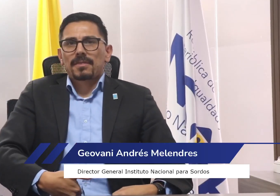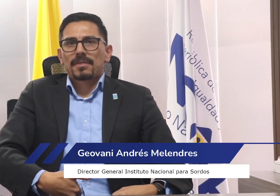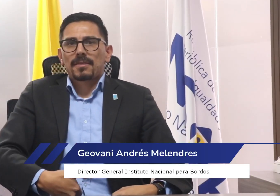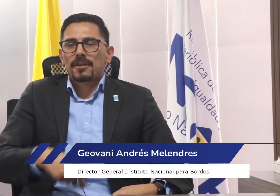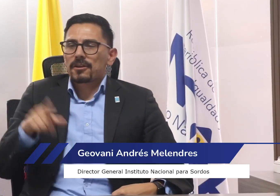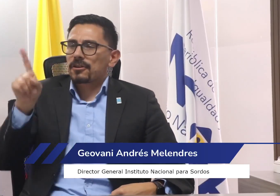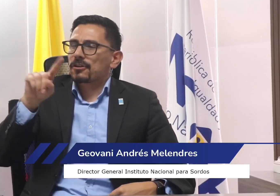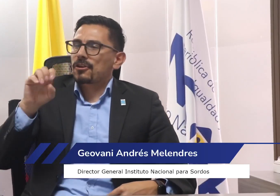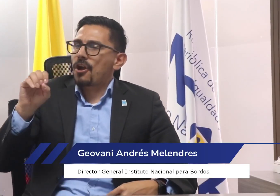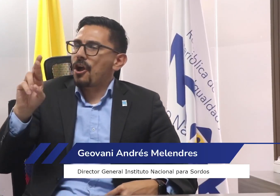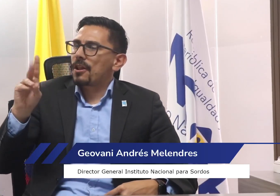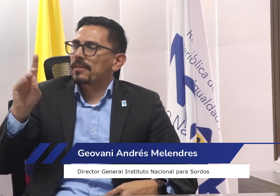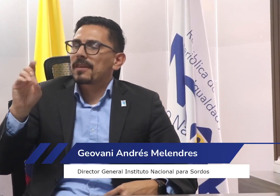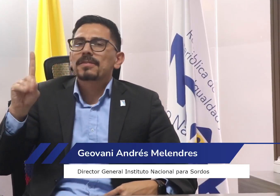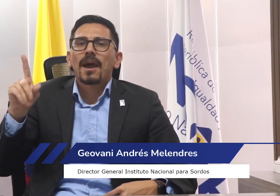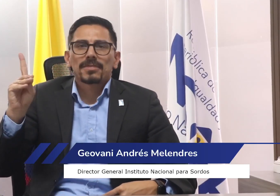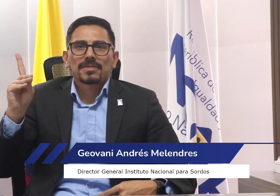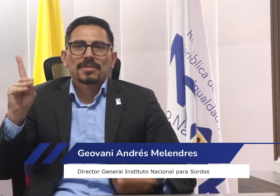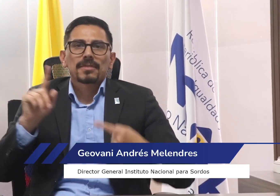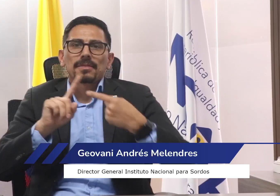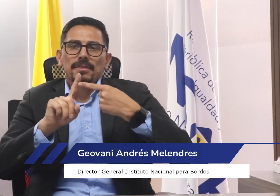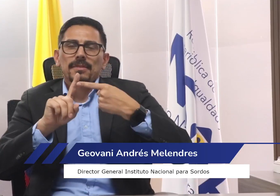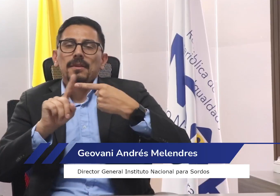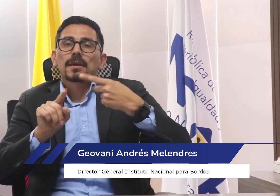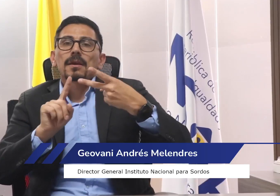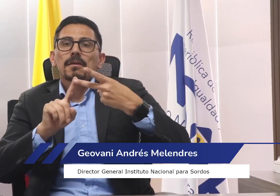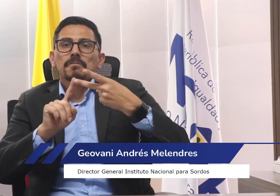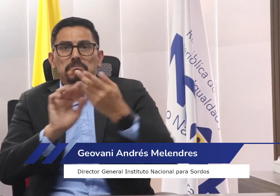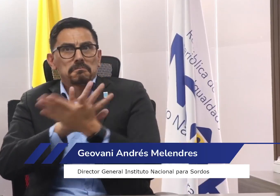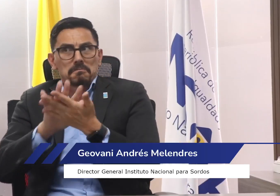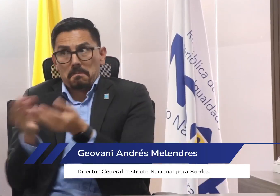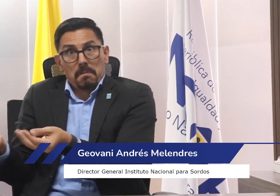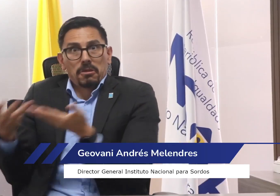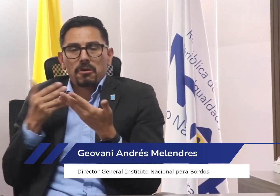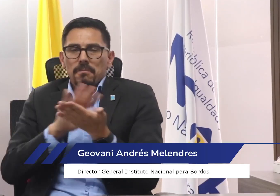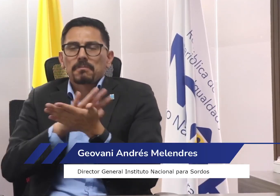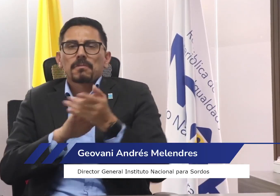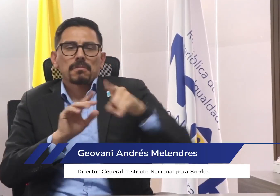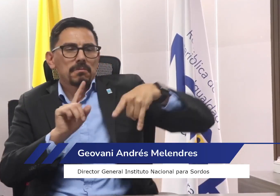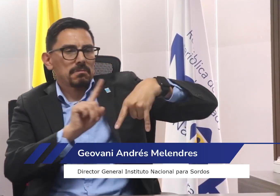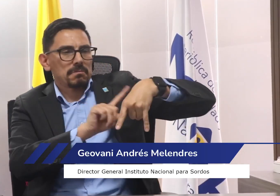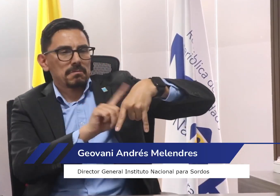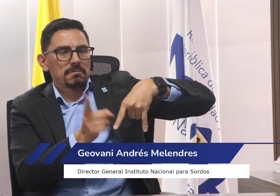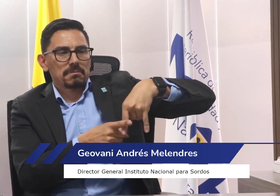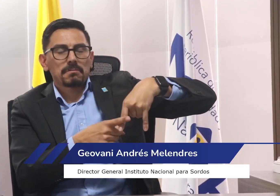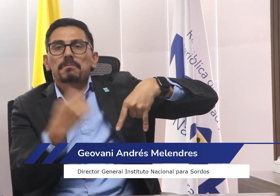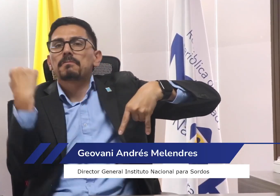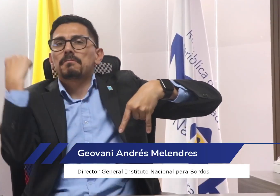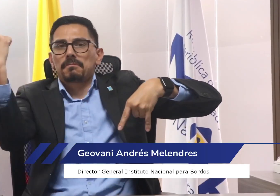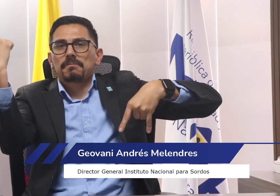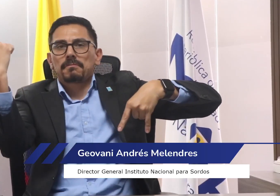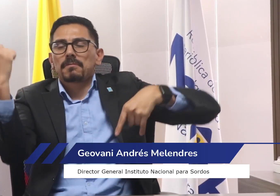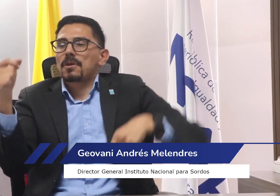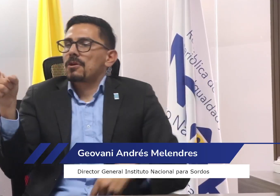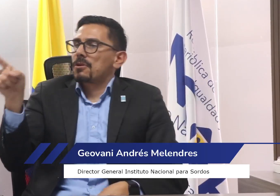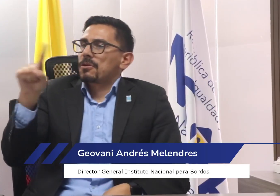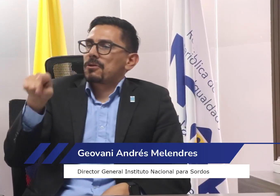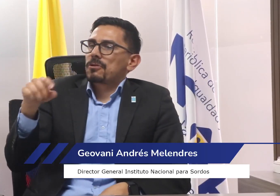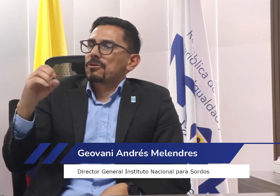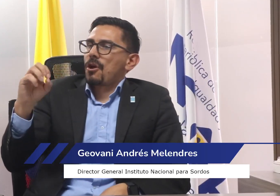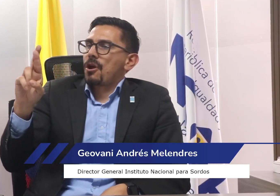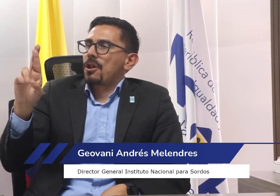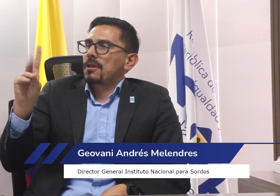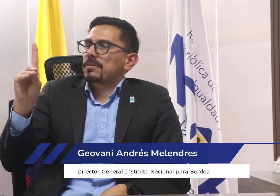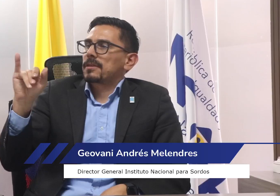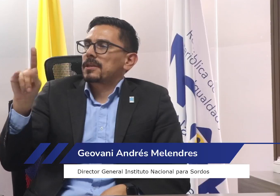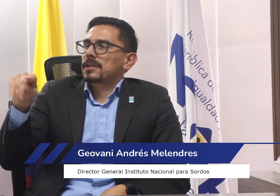El primero, la sordidad, y el segundo, el sordismo. Este último es representado también mediante esta seña que nos fue